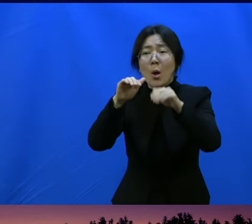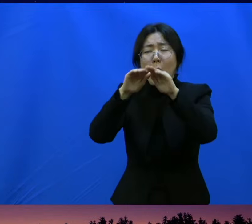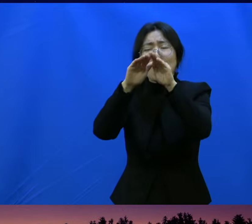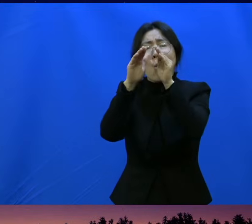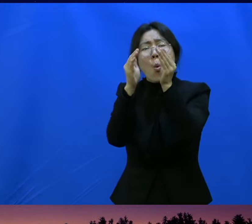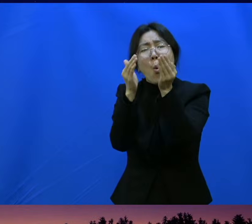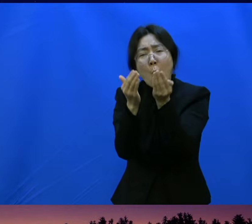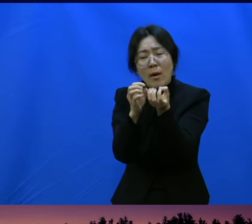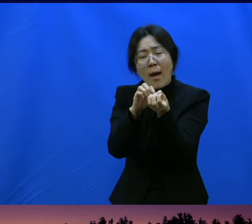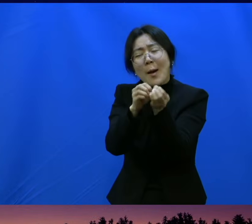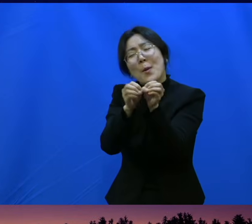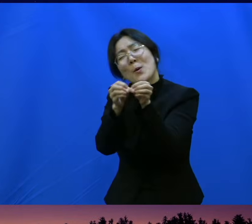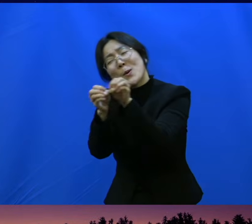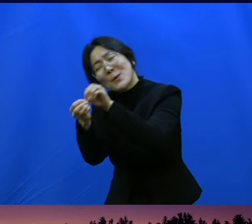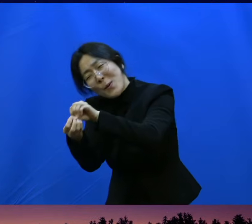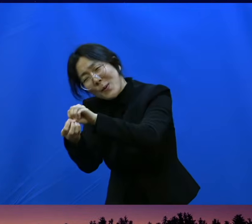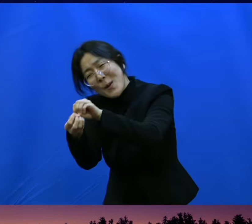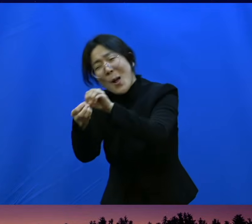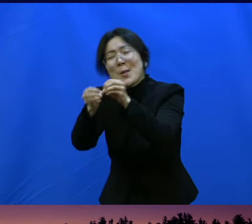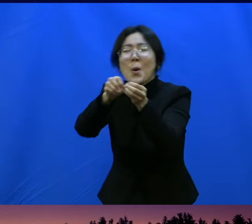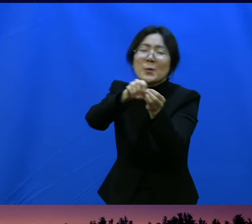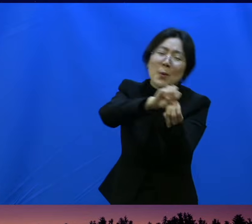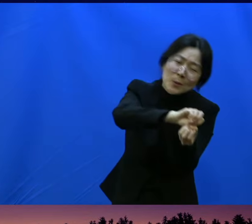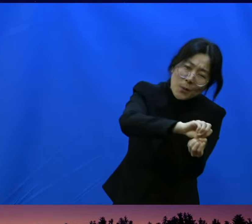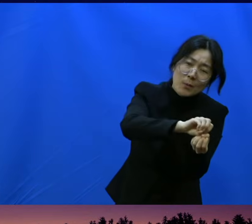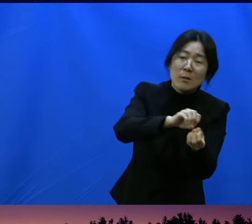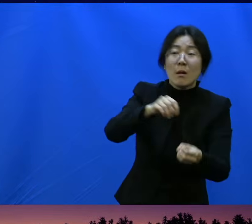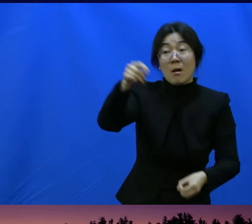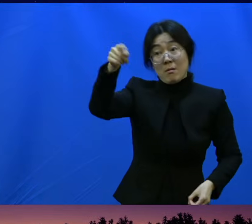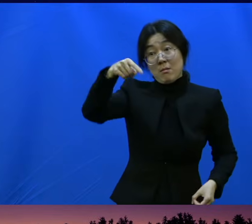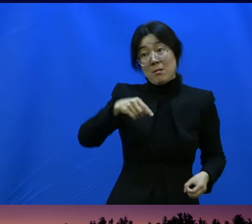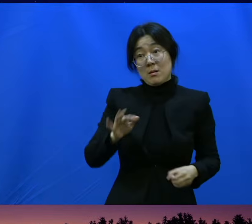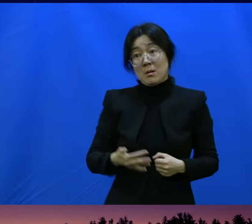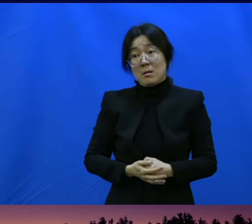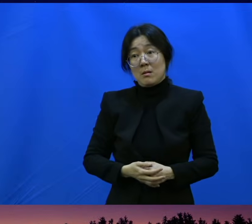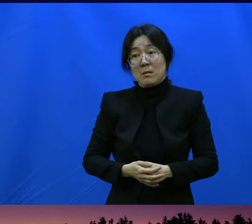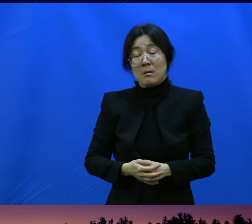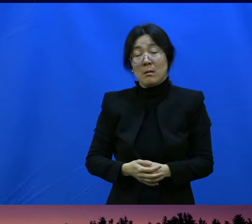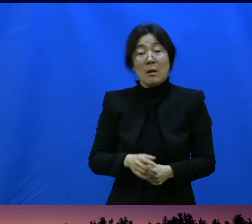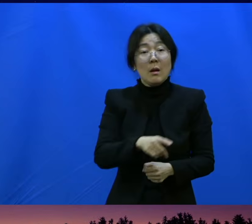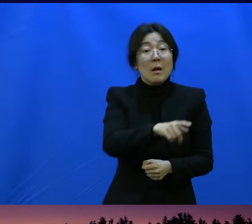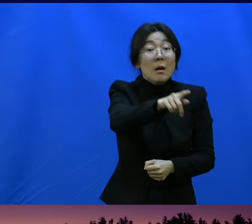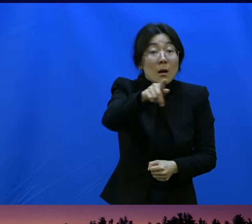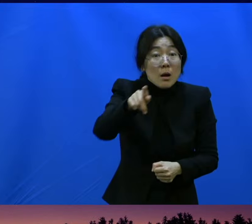이런 공동체가 그런 역할을 하는 거예요. 공동체 함께하면서